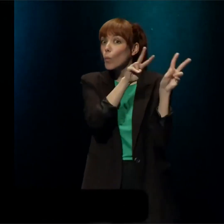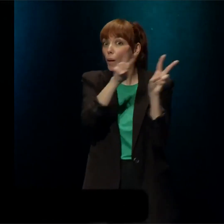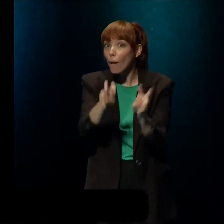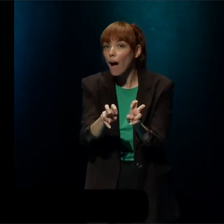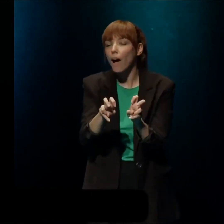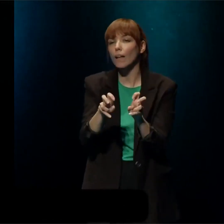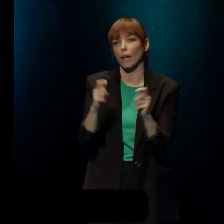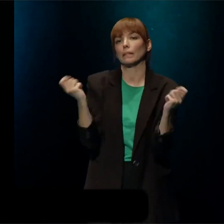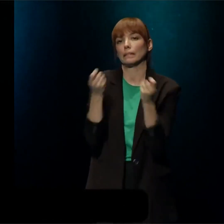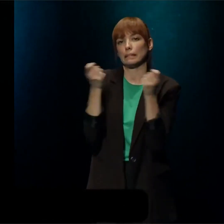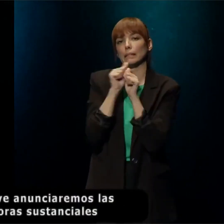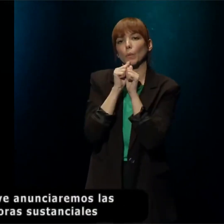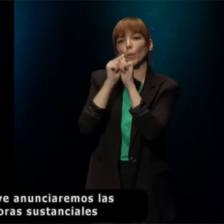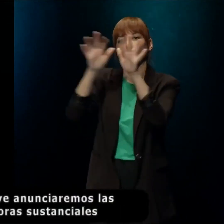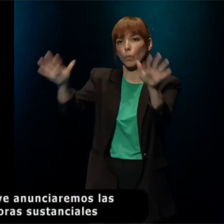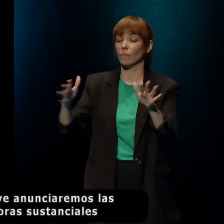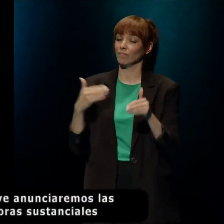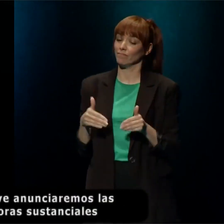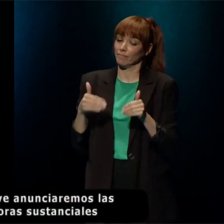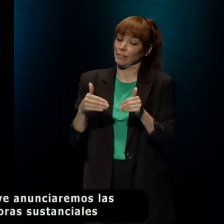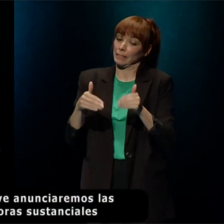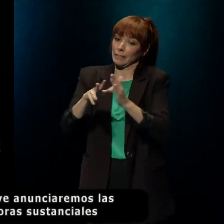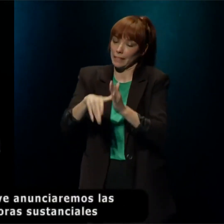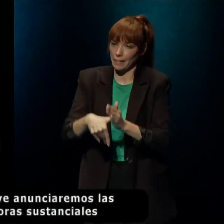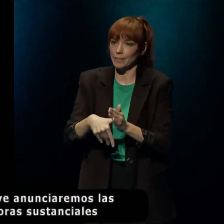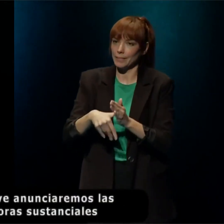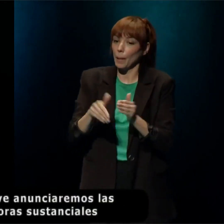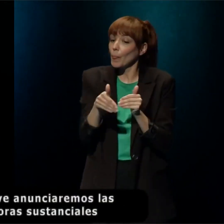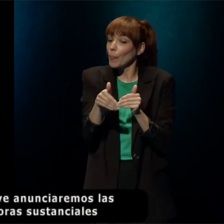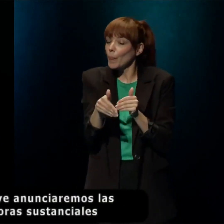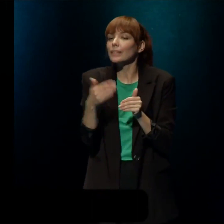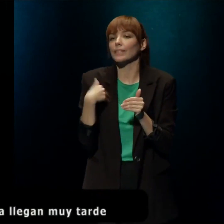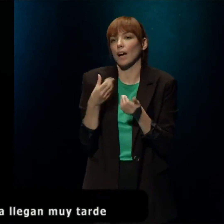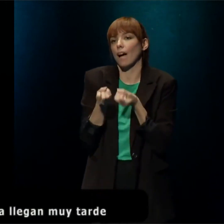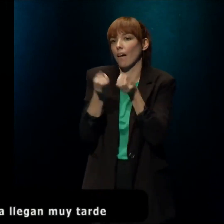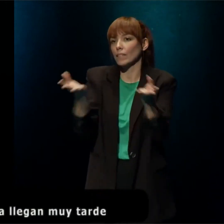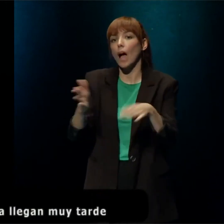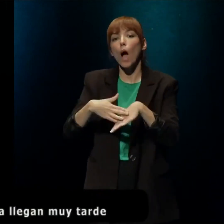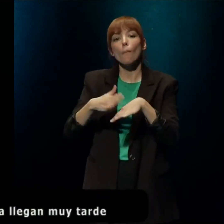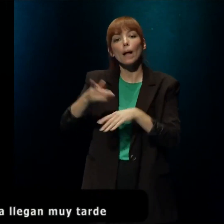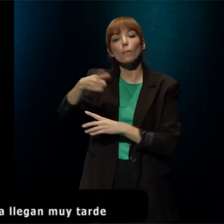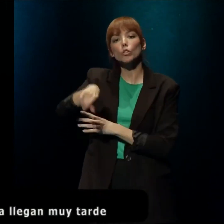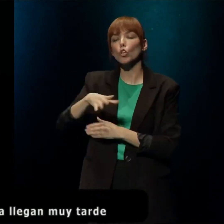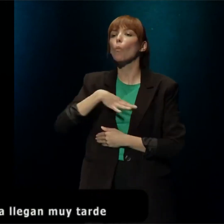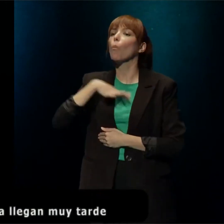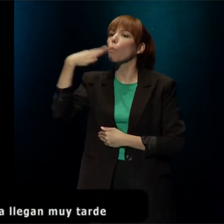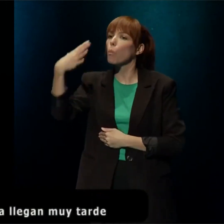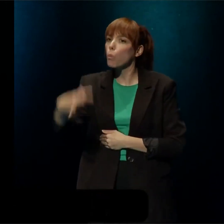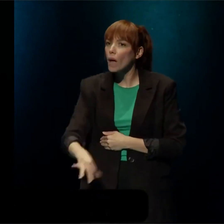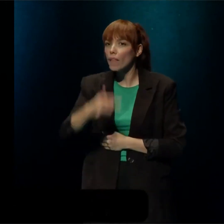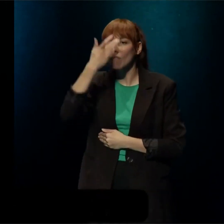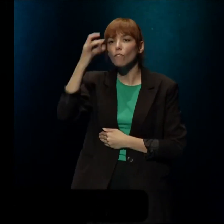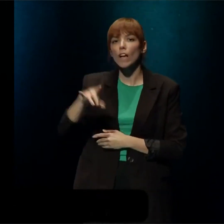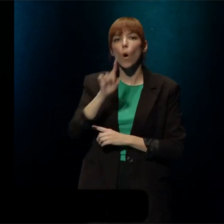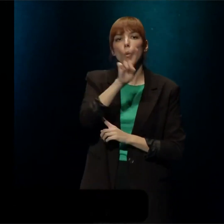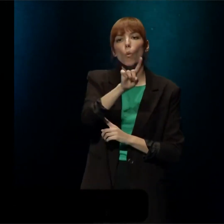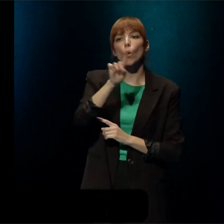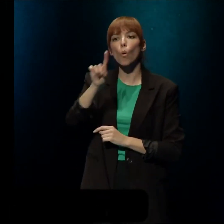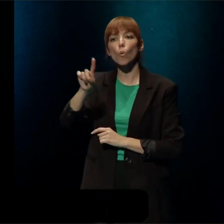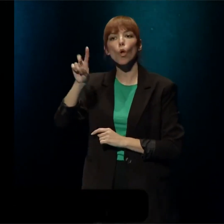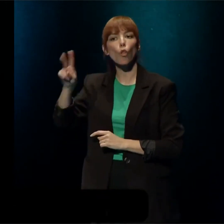llegan muy tarde para que podáis utilizar el teléfono 112 sin